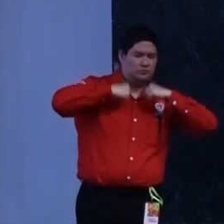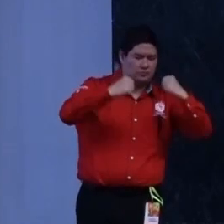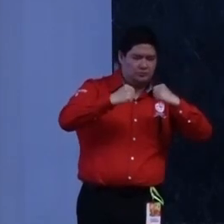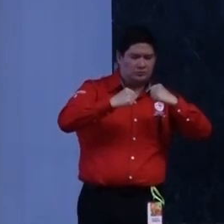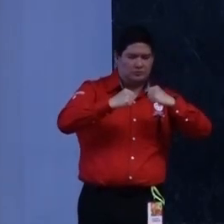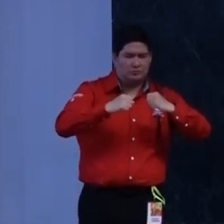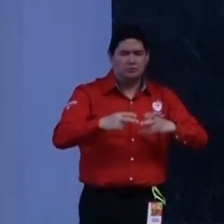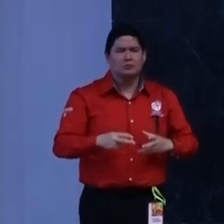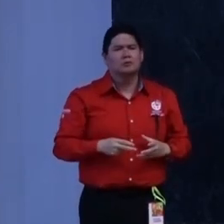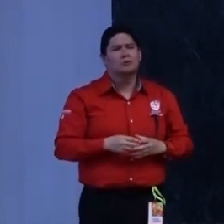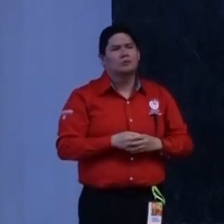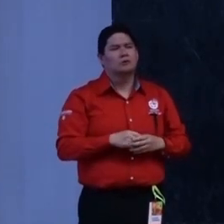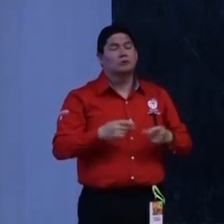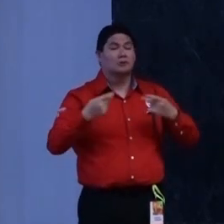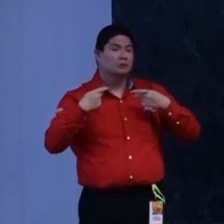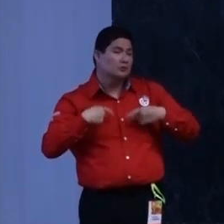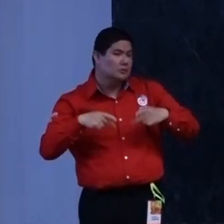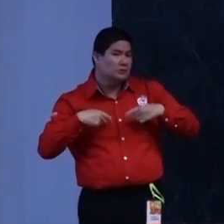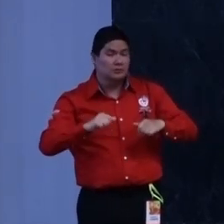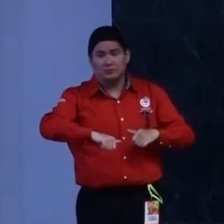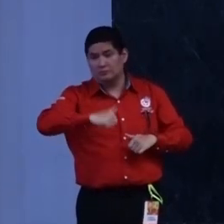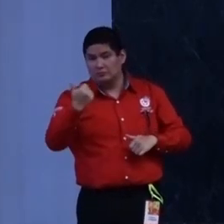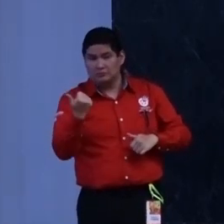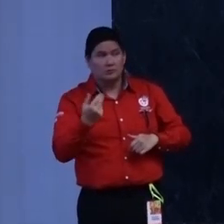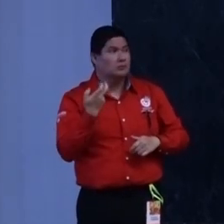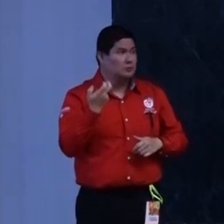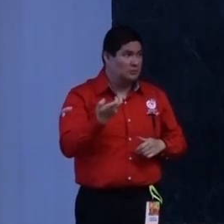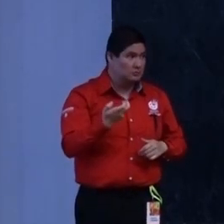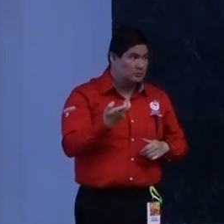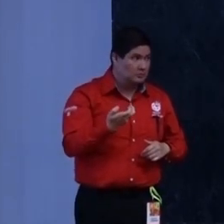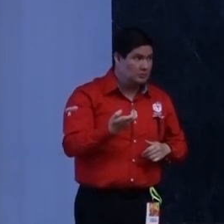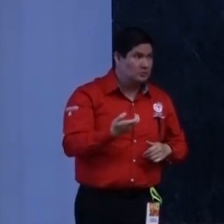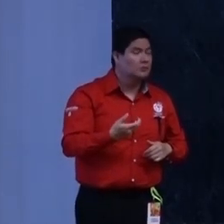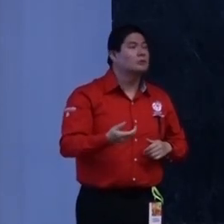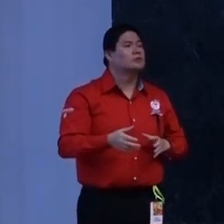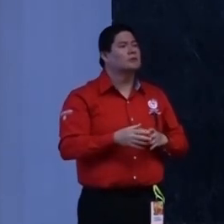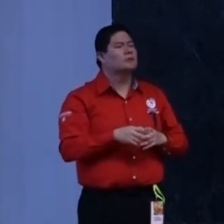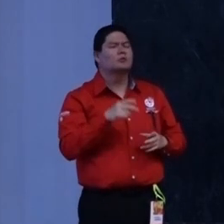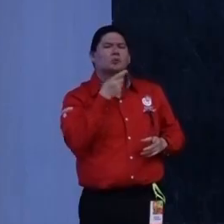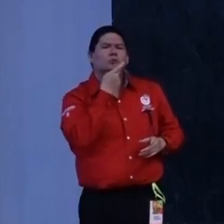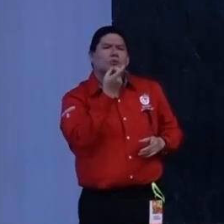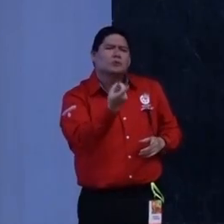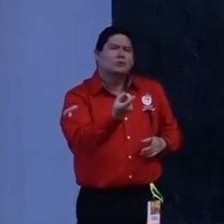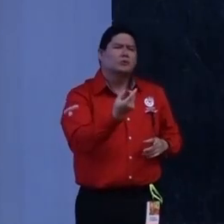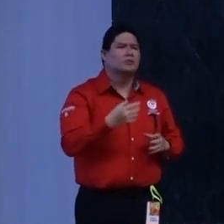el resto de las personas. Y en ese sentido, tú nos comentabas,